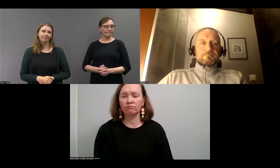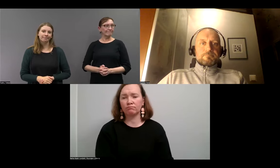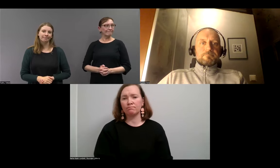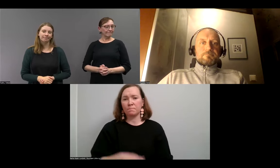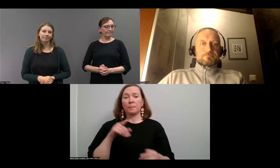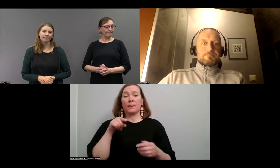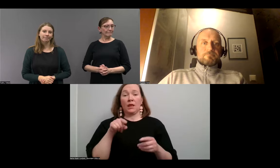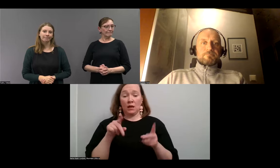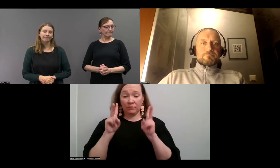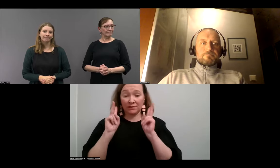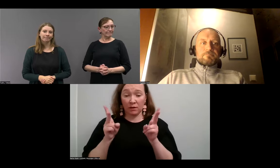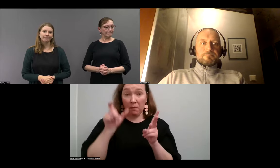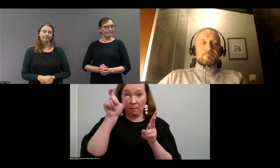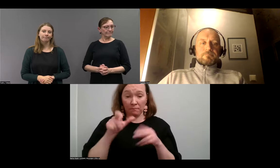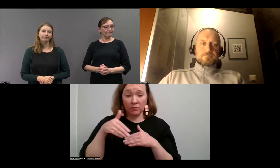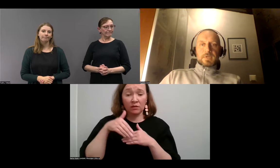Aivan.